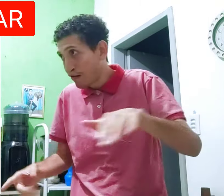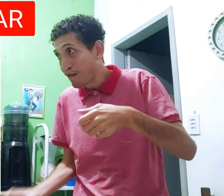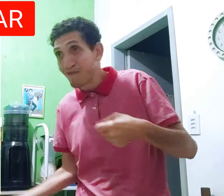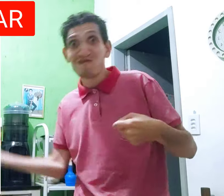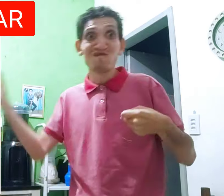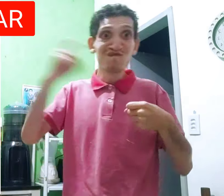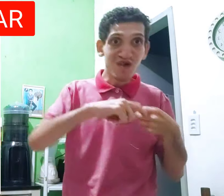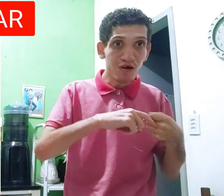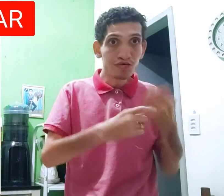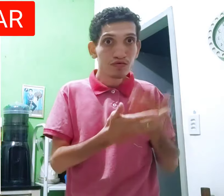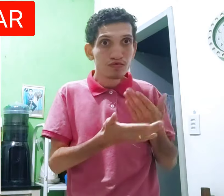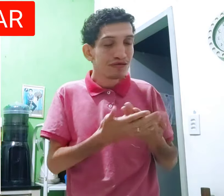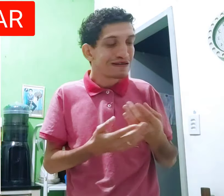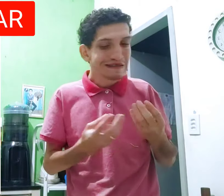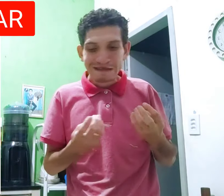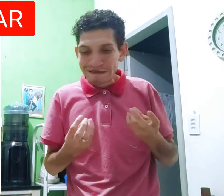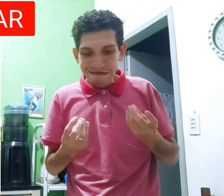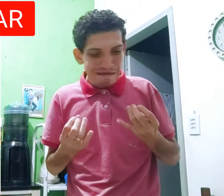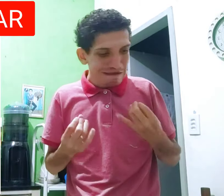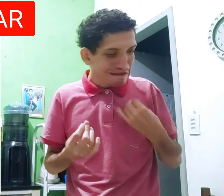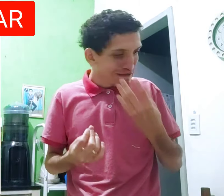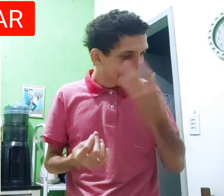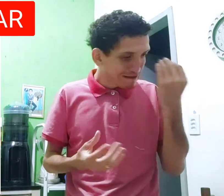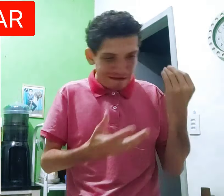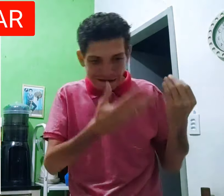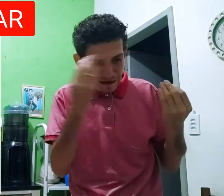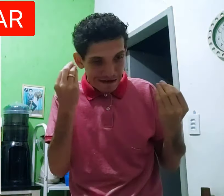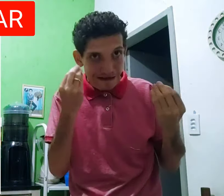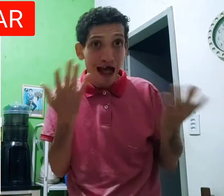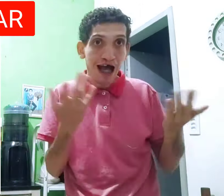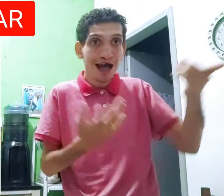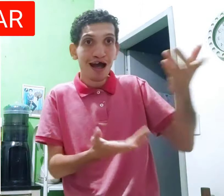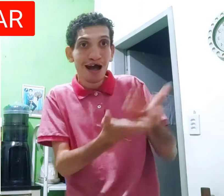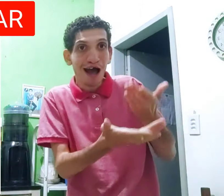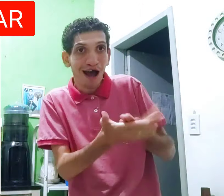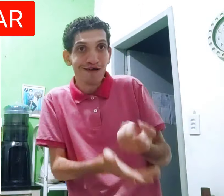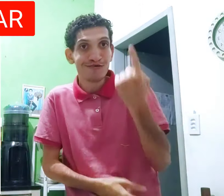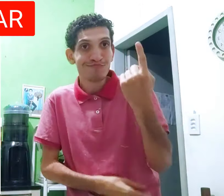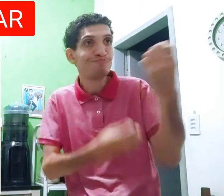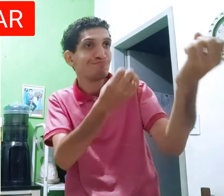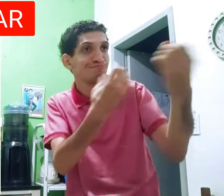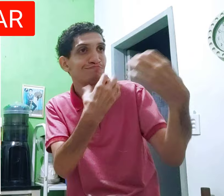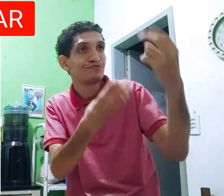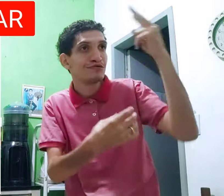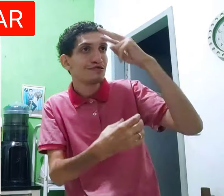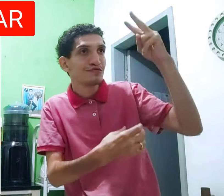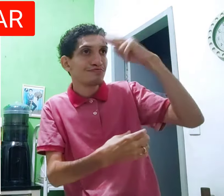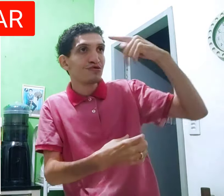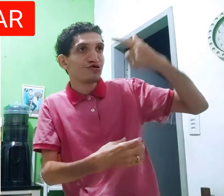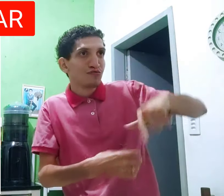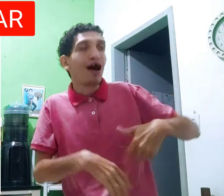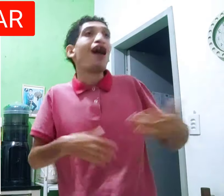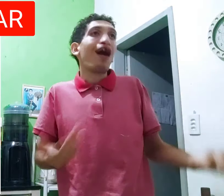Transtorno, livro, caderno, letra e mais nada. Acaba Pérez, volta a estudar. Eita,